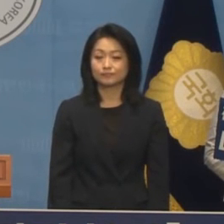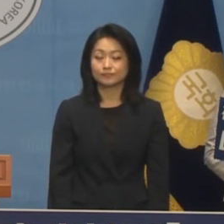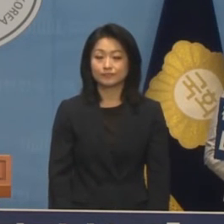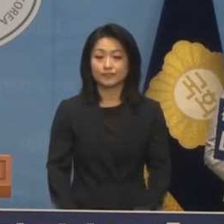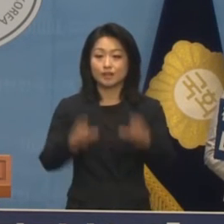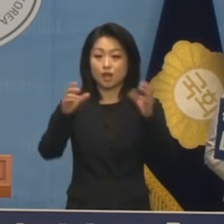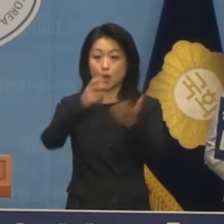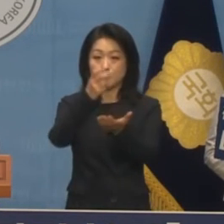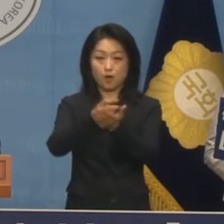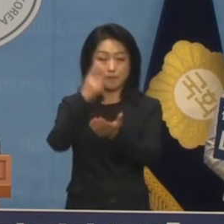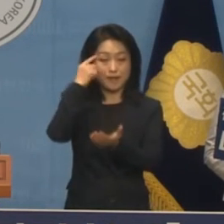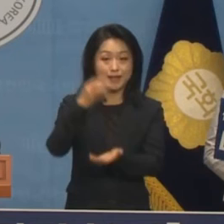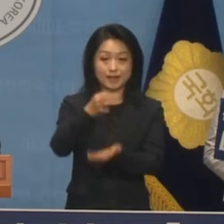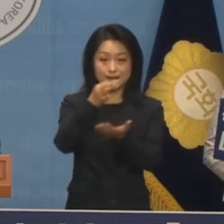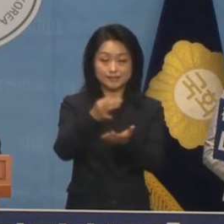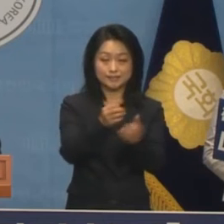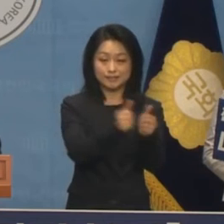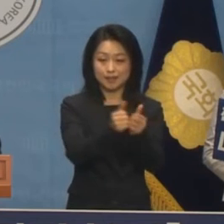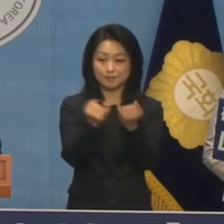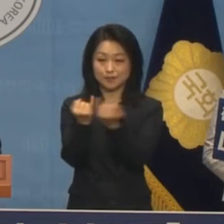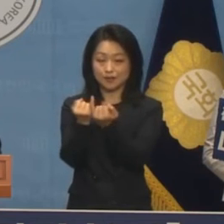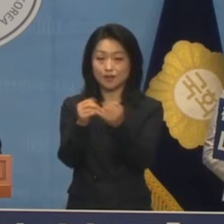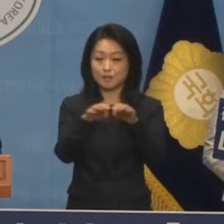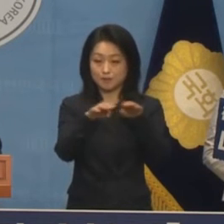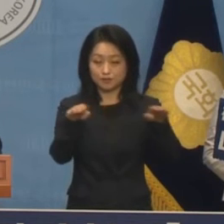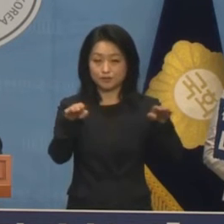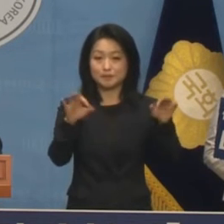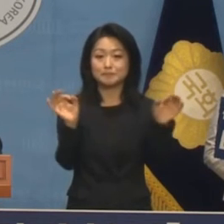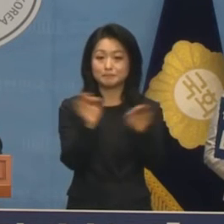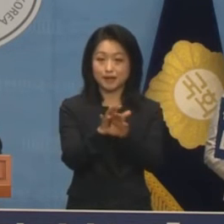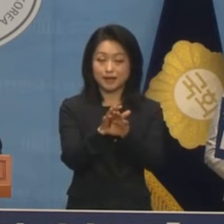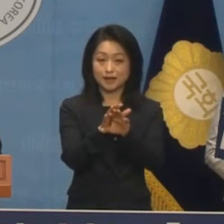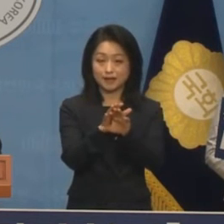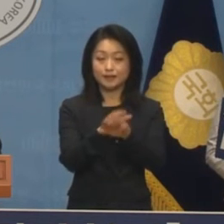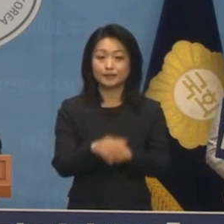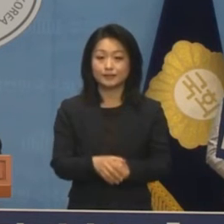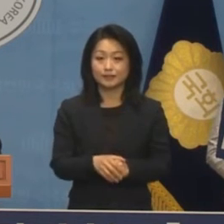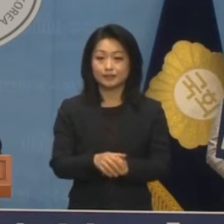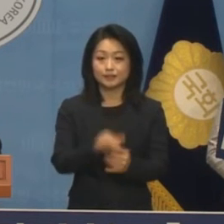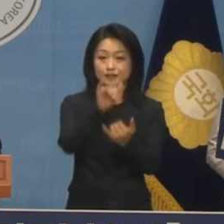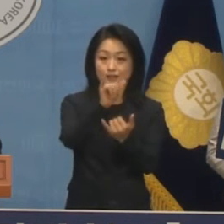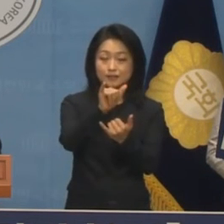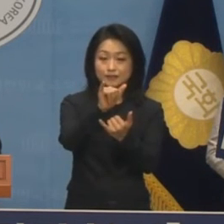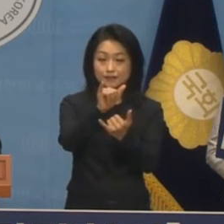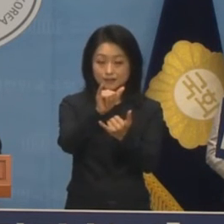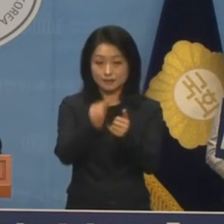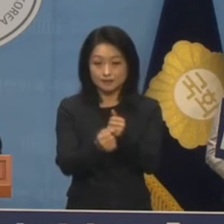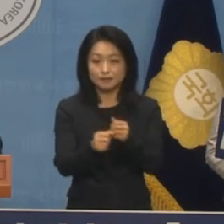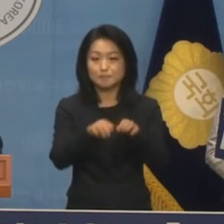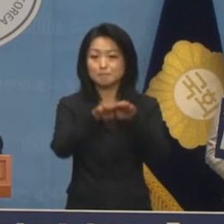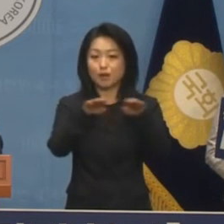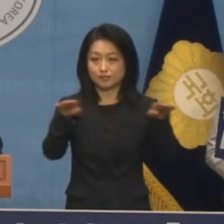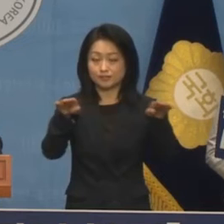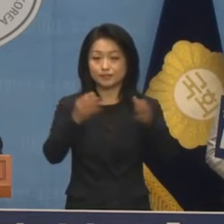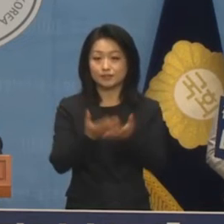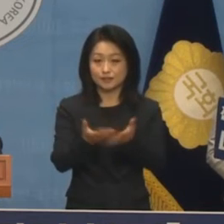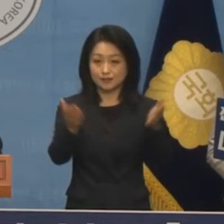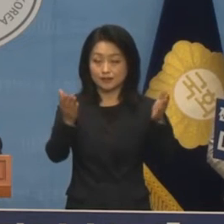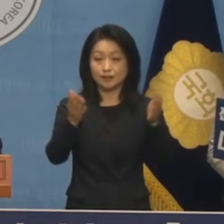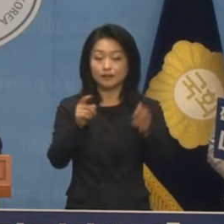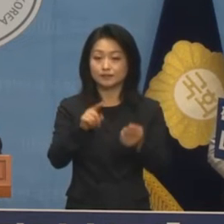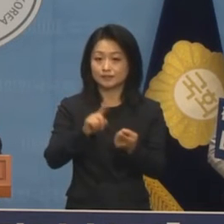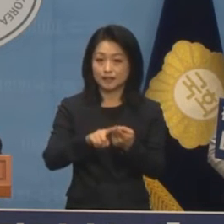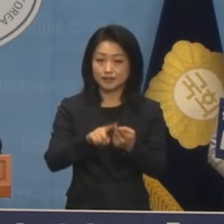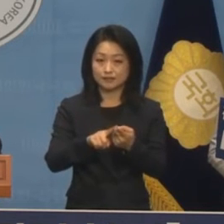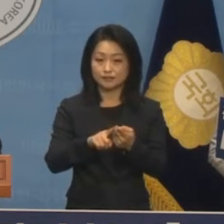헌법적 가치인 양성평등을 해체하고 사회적 성별과 성평등을 확산시키는 것이 젠더 이데올로기입니다. 우리 아이들에게